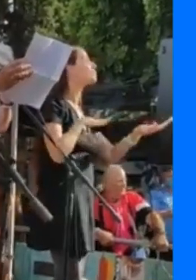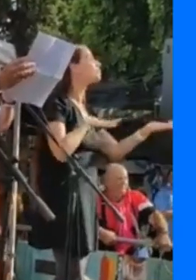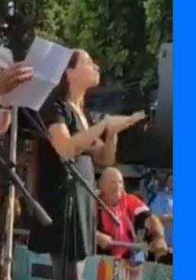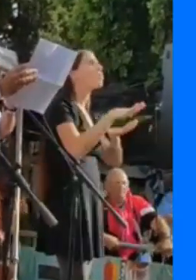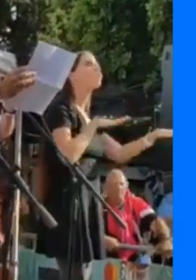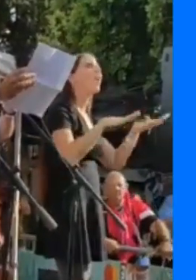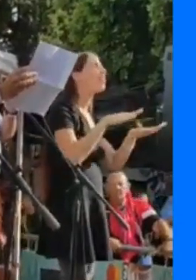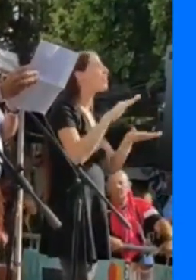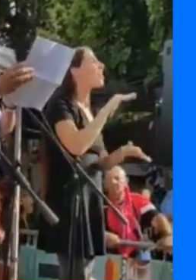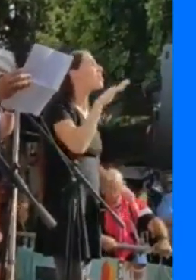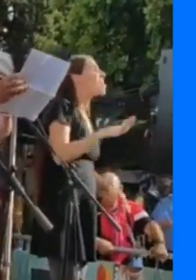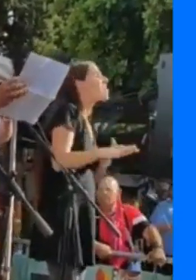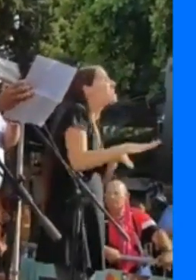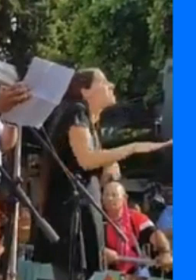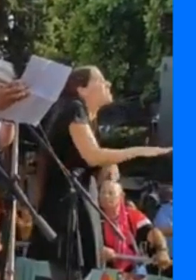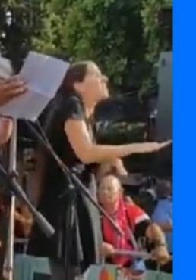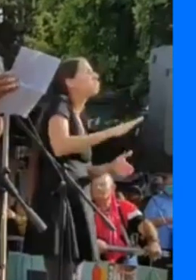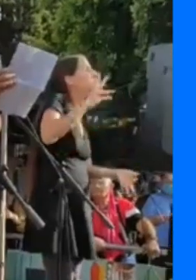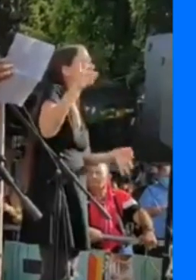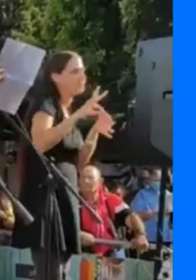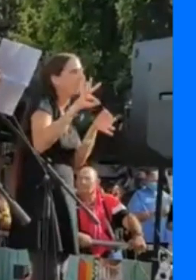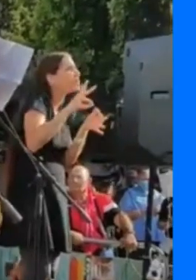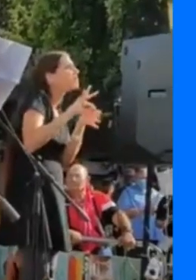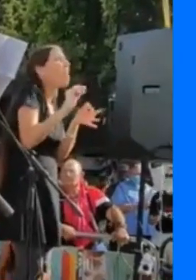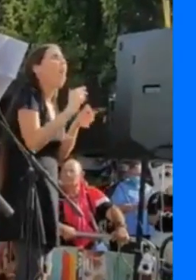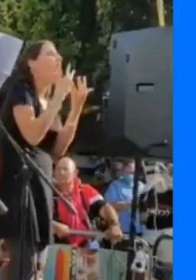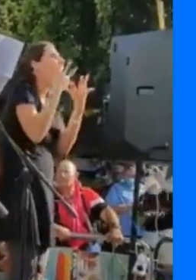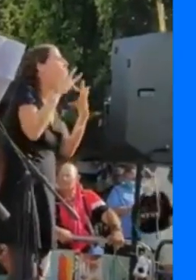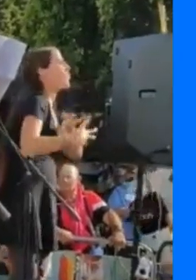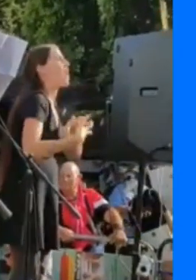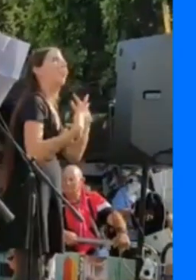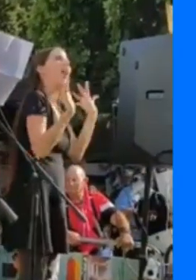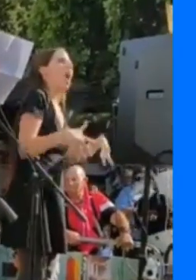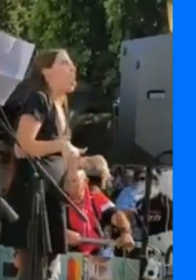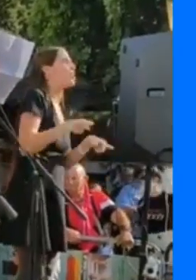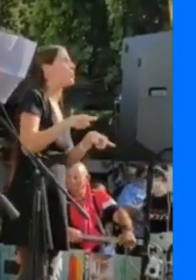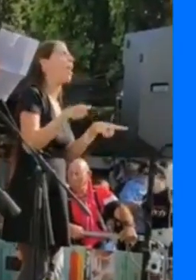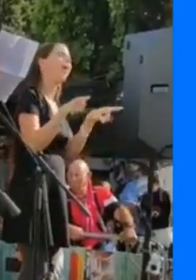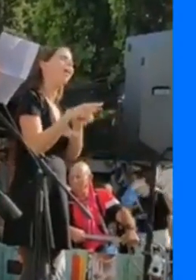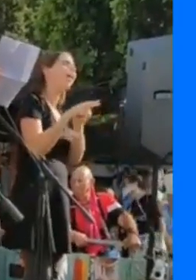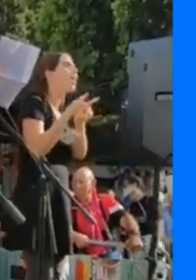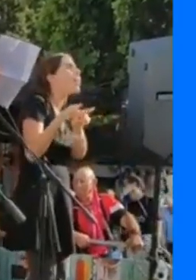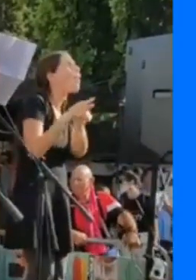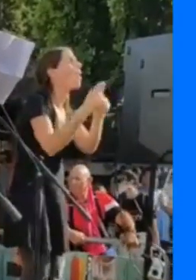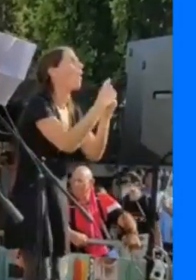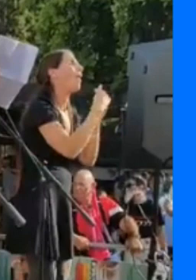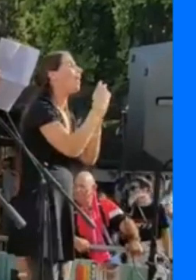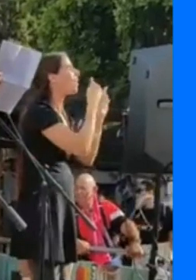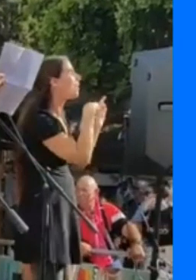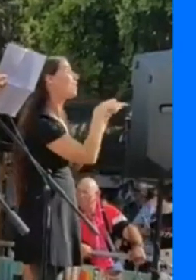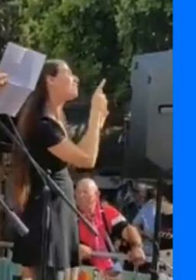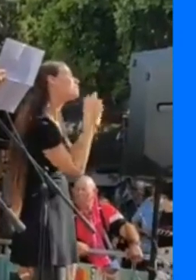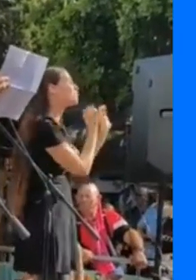ממשלת ננסים, עלובה וחלשה, ענה כמסוממת מאחורי